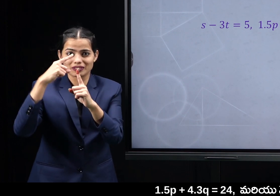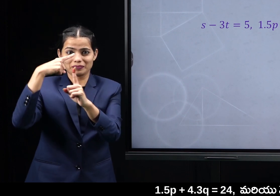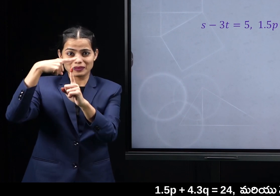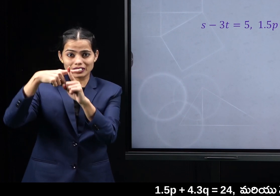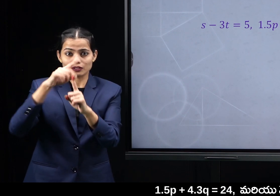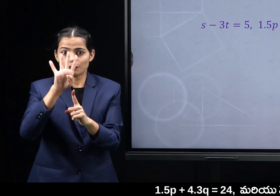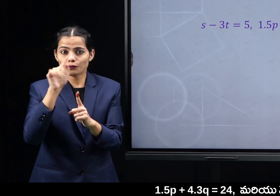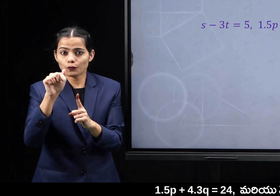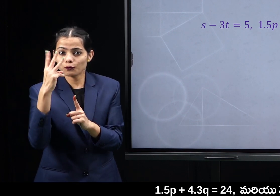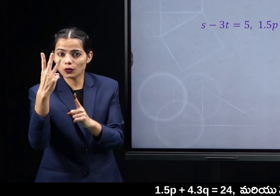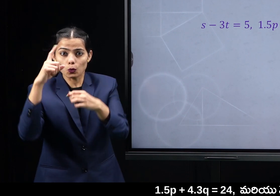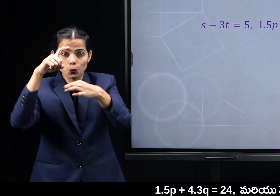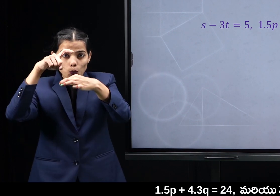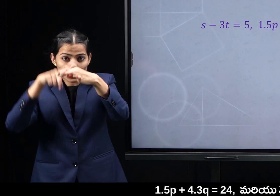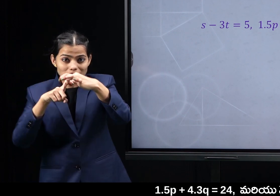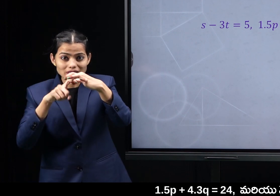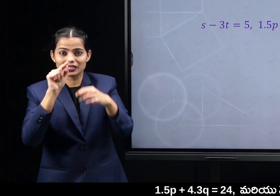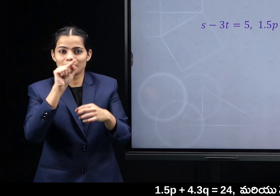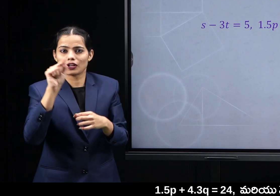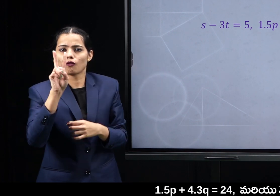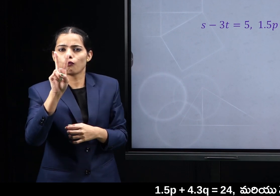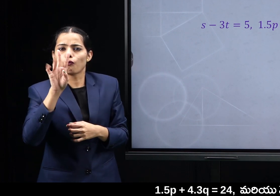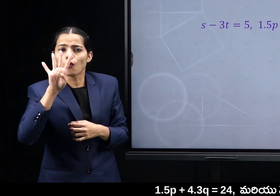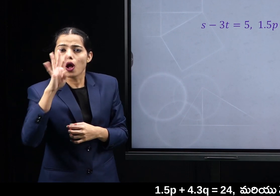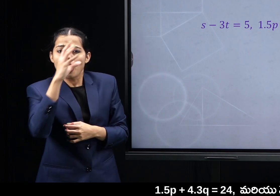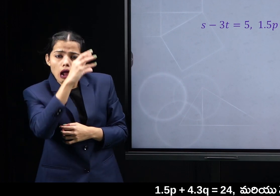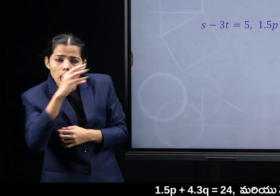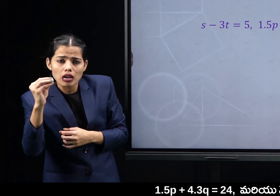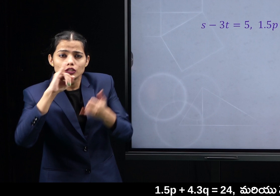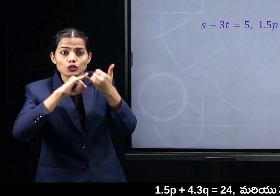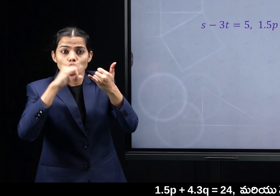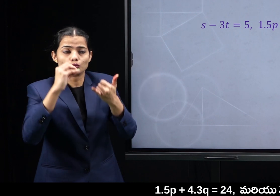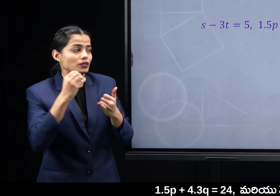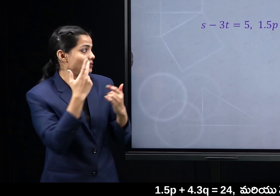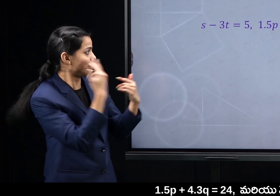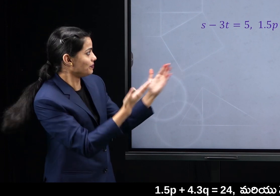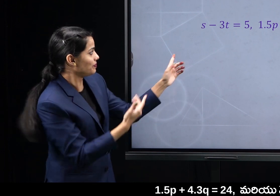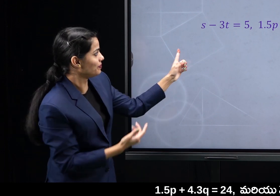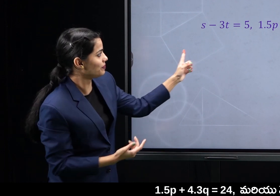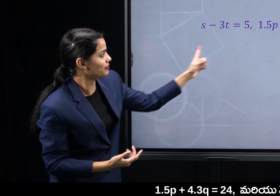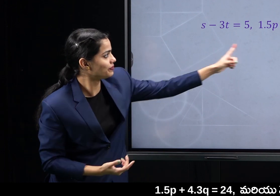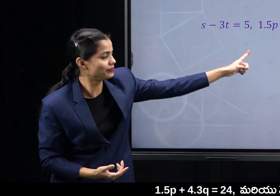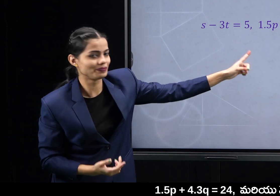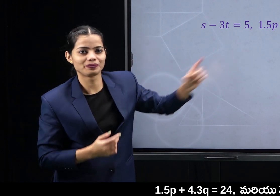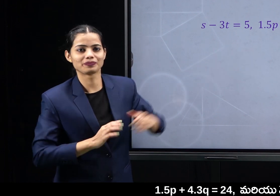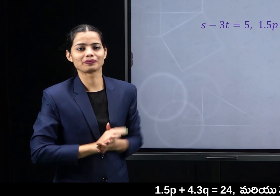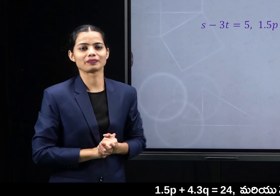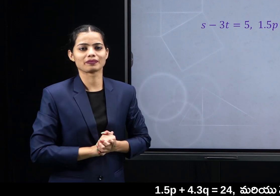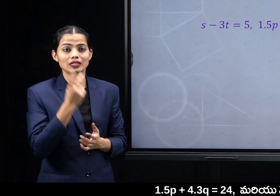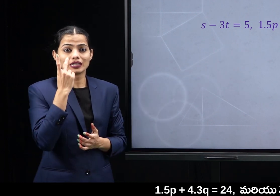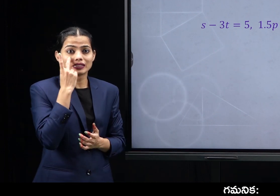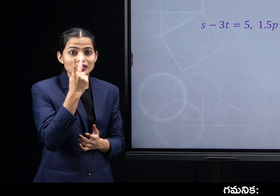1.5 × p + 4.3q = 24 మొదలైనవి.